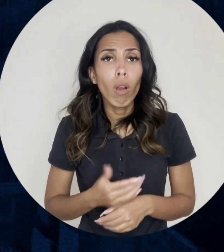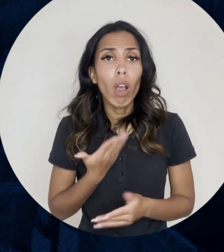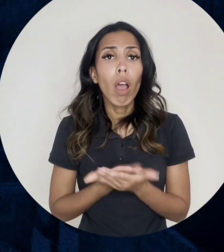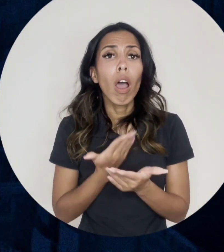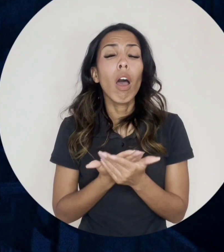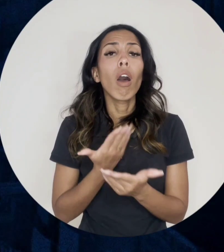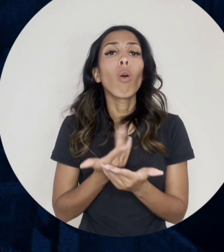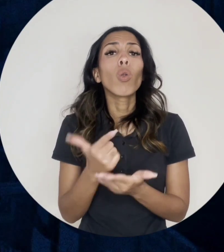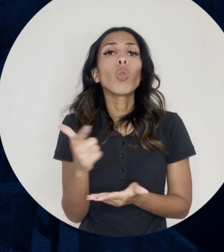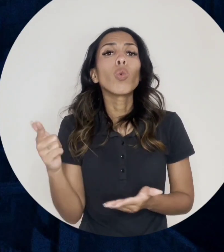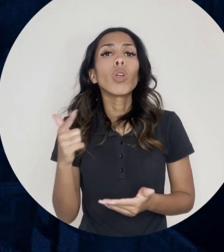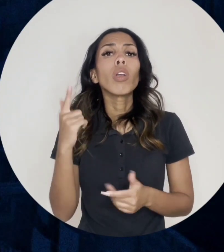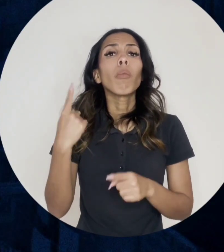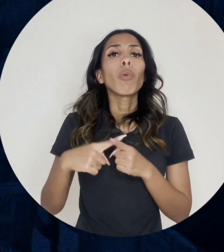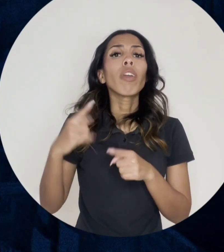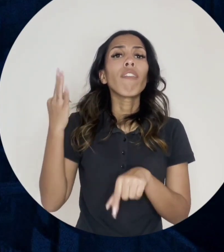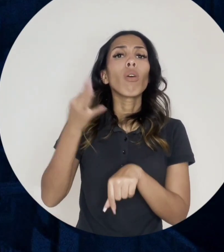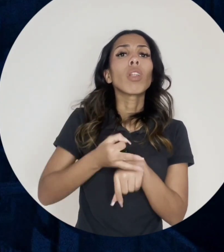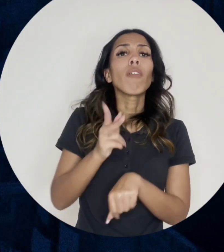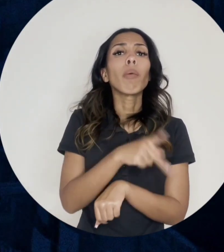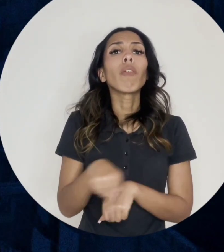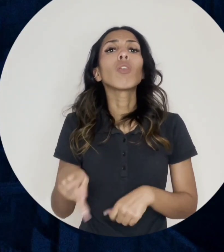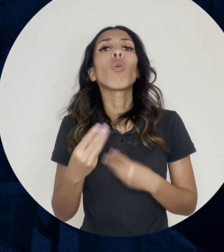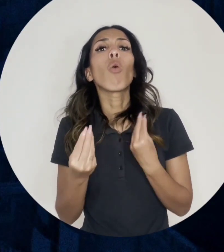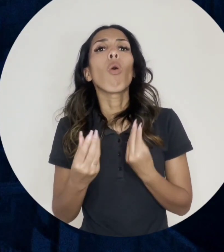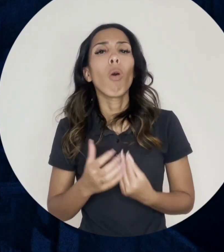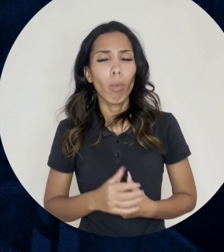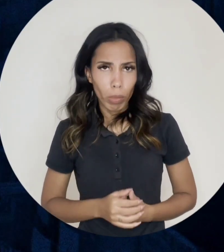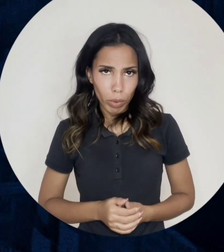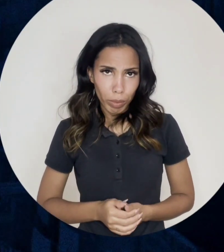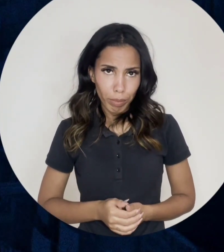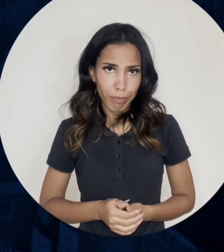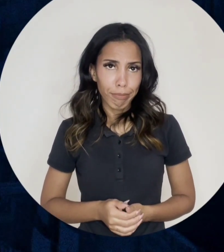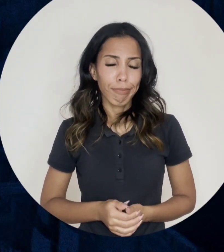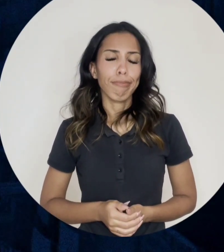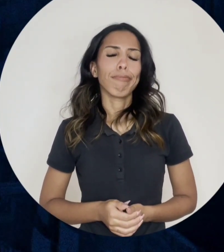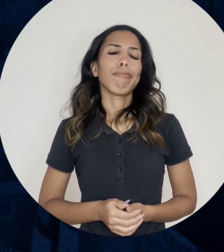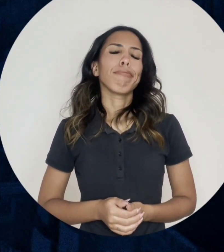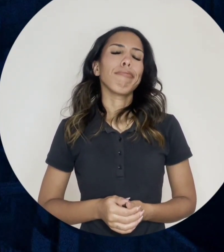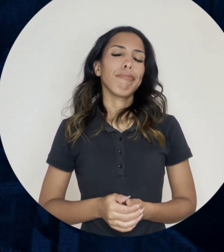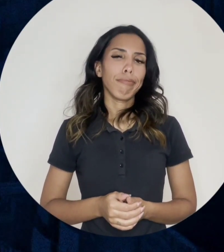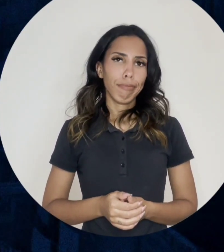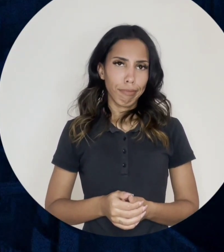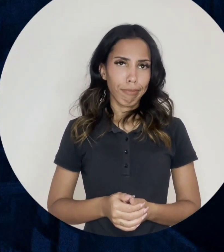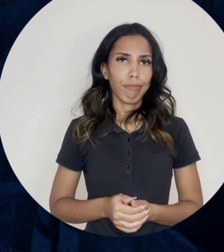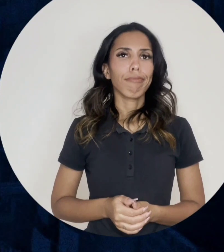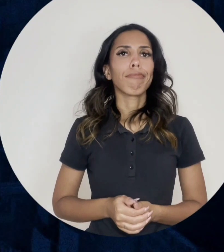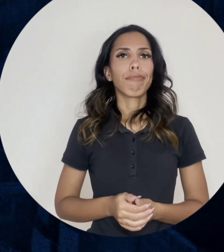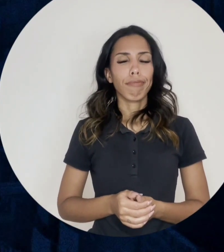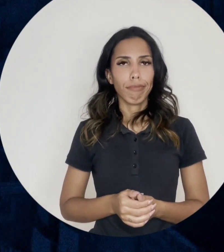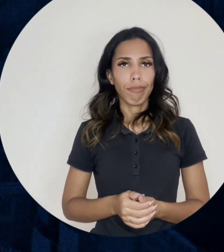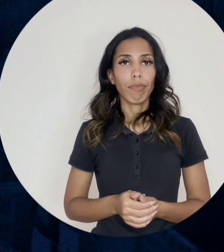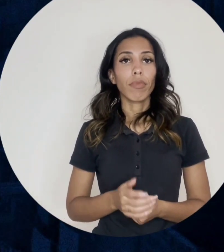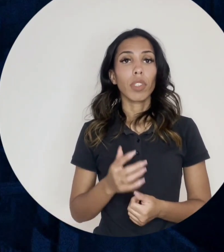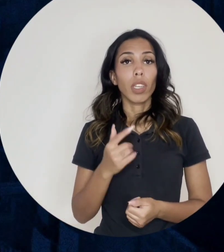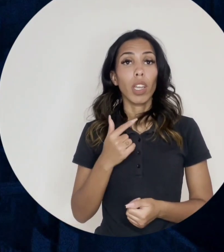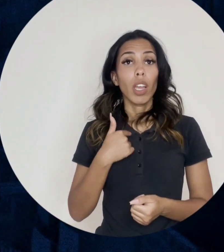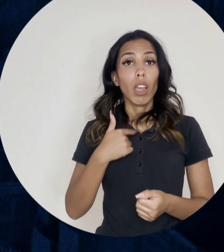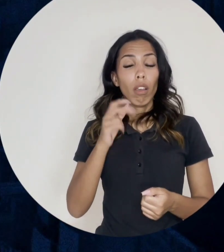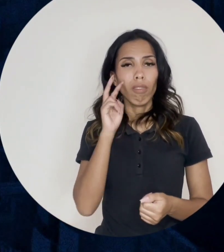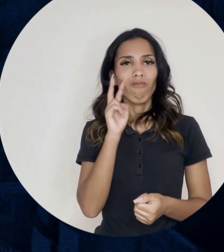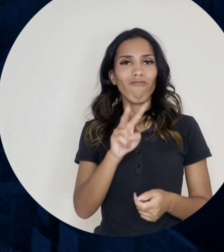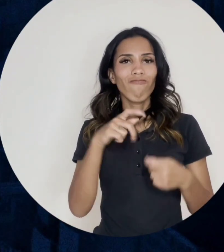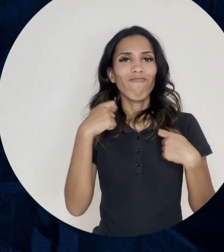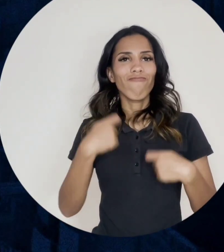porque faltava. Então ele fez esse. Bom, cara, aí tá onde eu vi a necessidade da